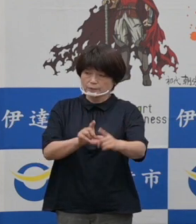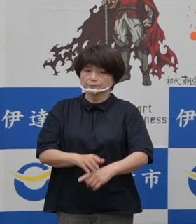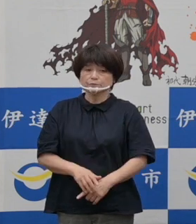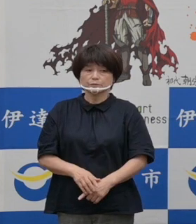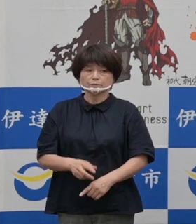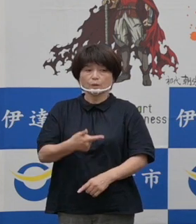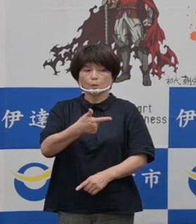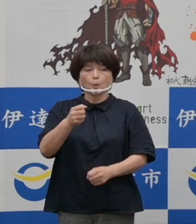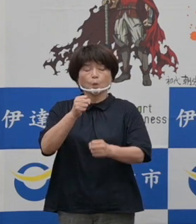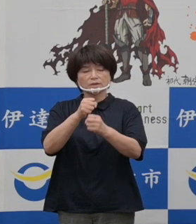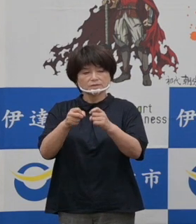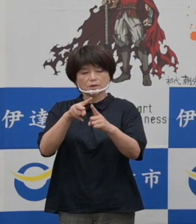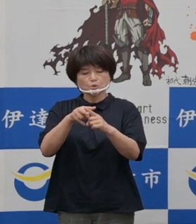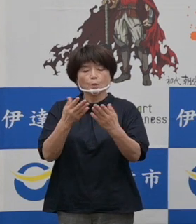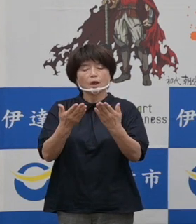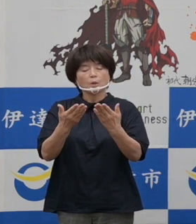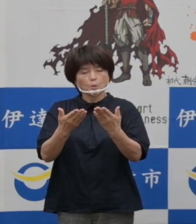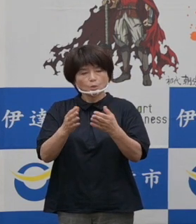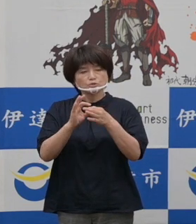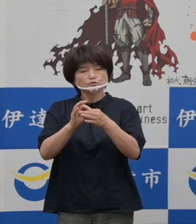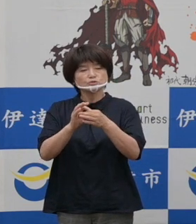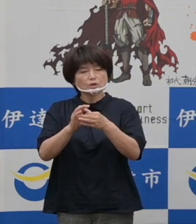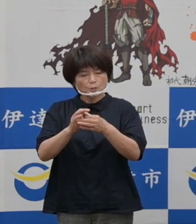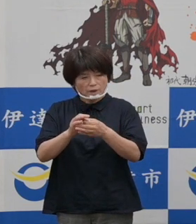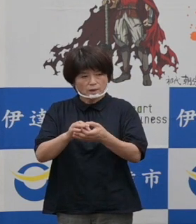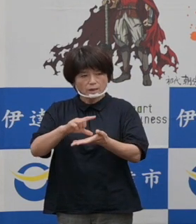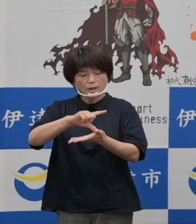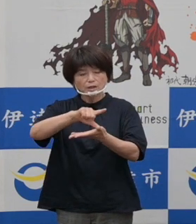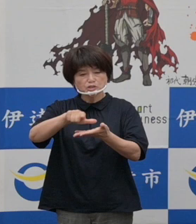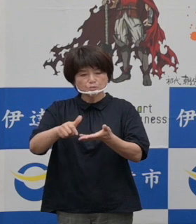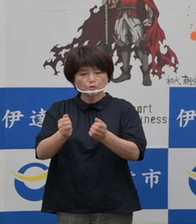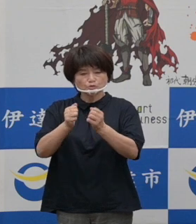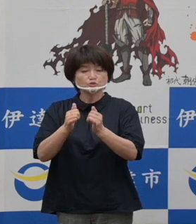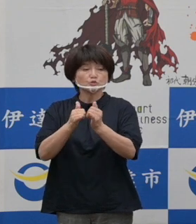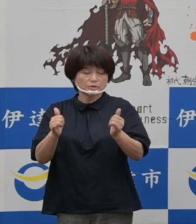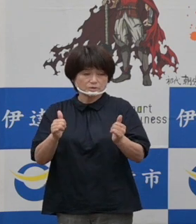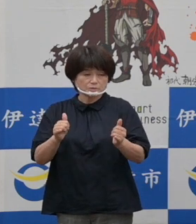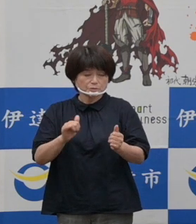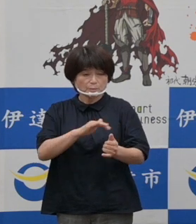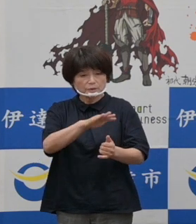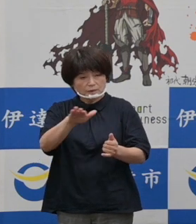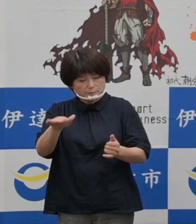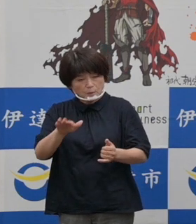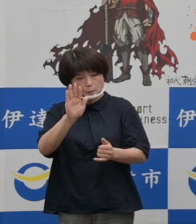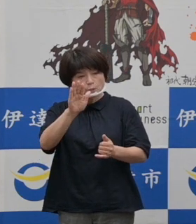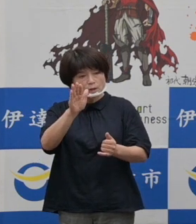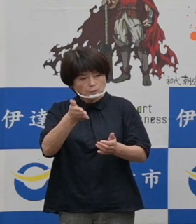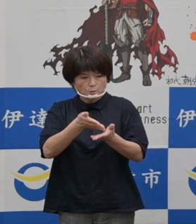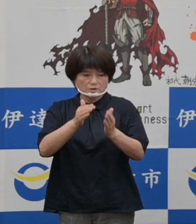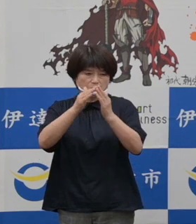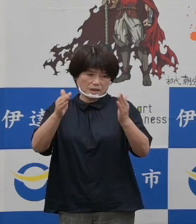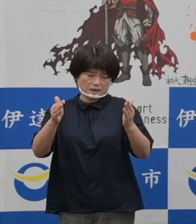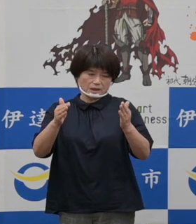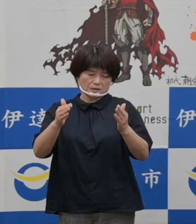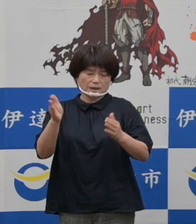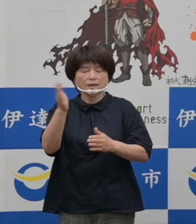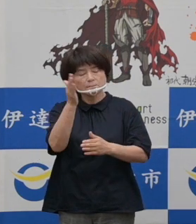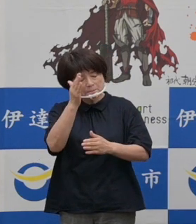大石小学校につきましては、地元の住民の皆様には説明会は今後は開く予定はございませんが、何